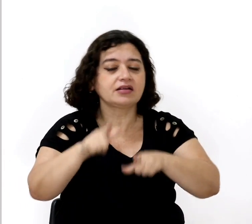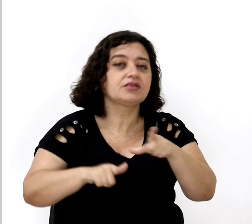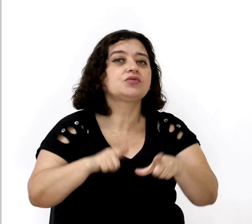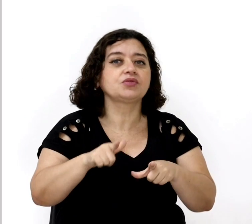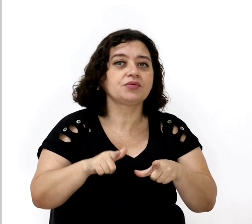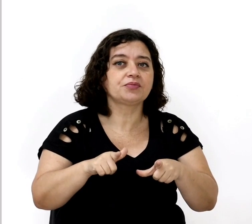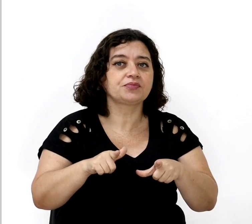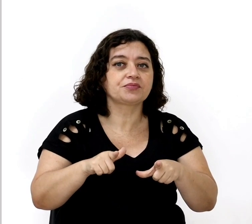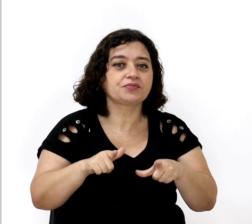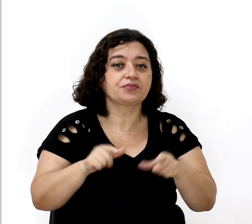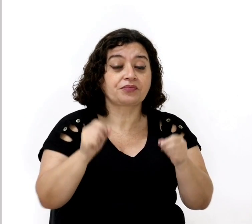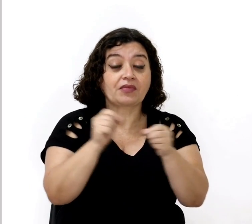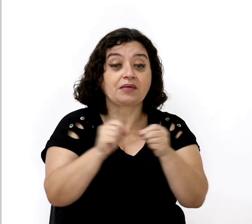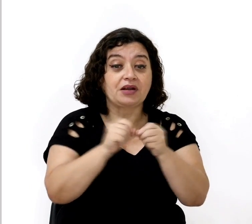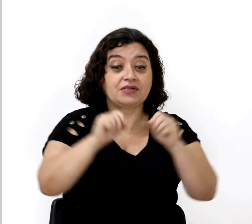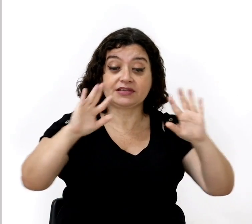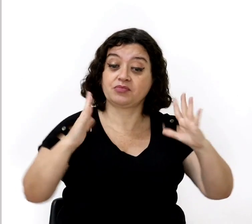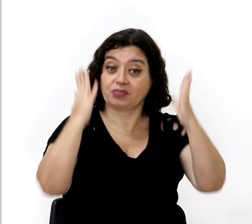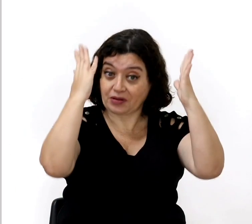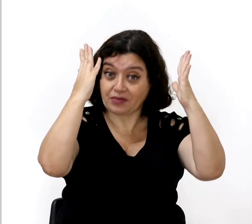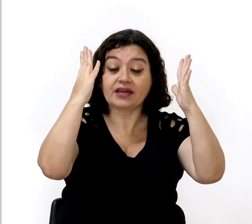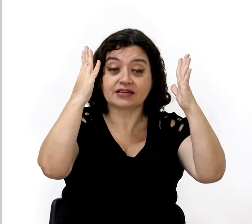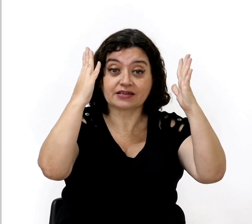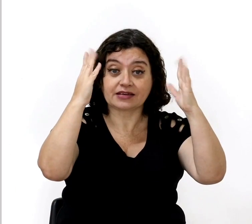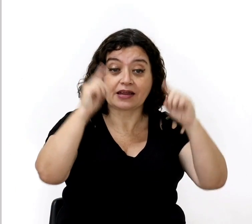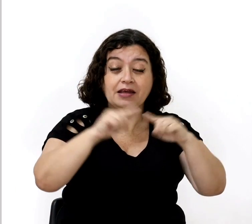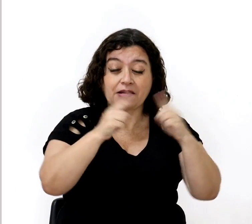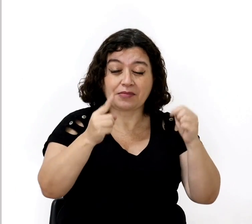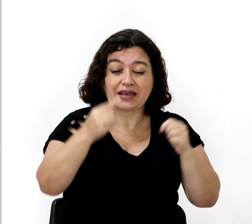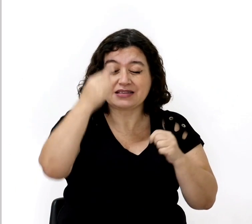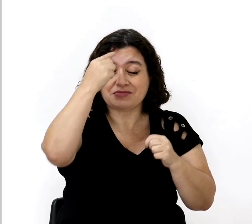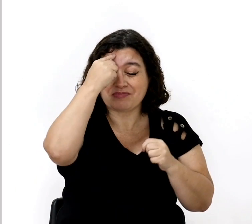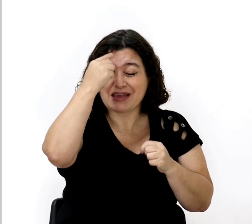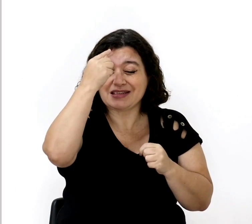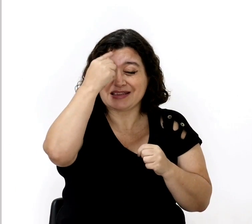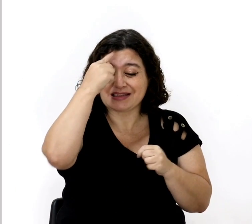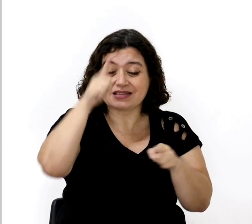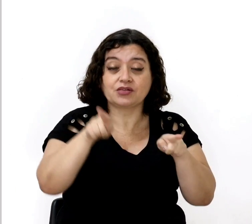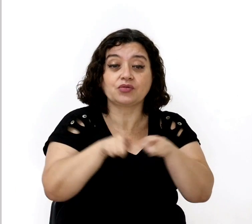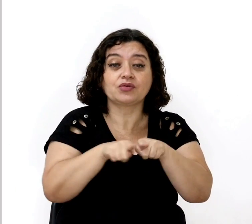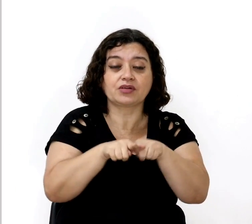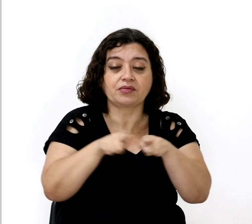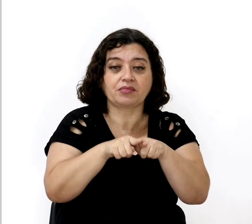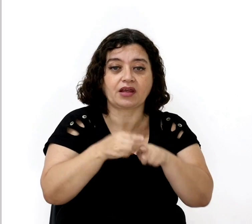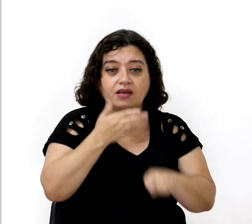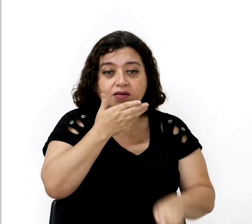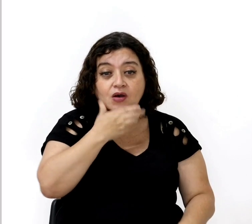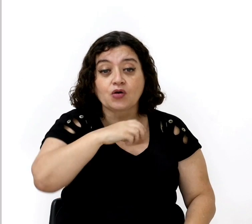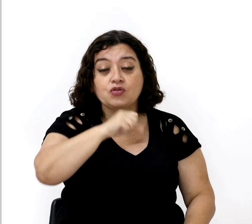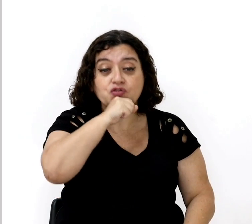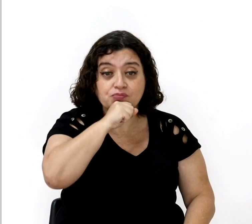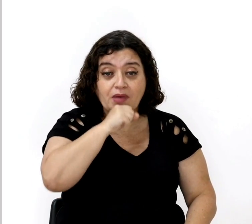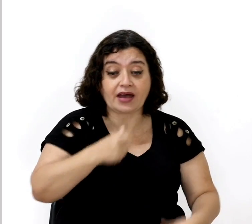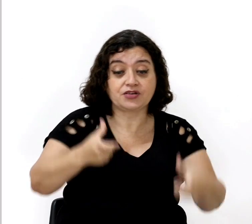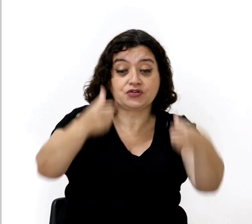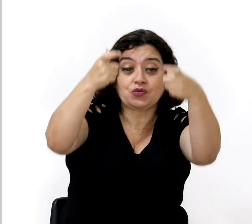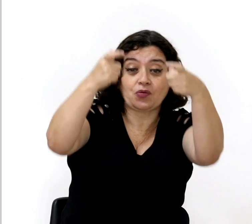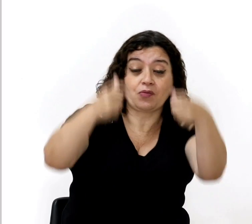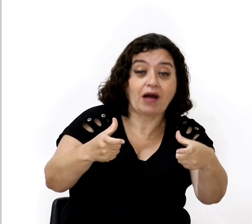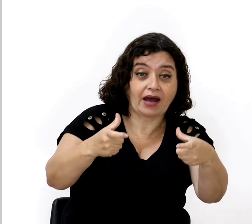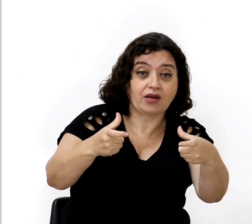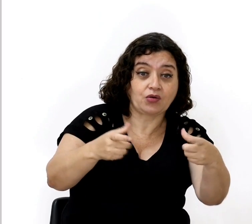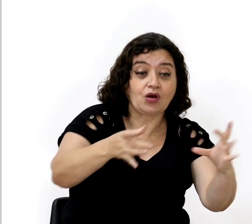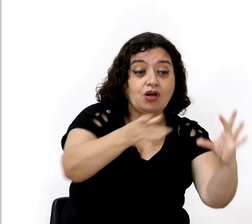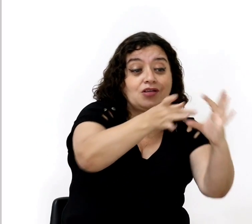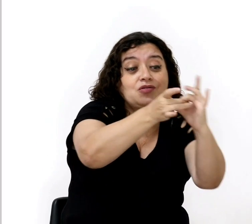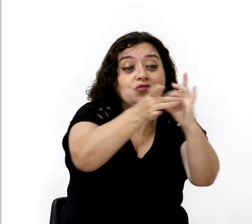para fazer um evento, mas levando em consideração os pais, o bairro, né?